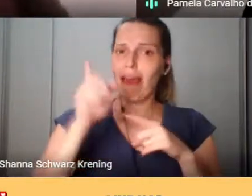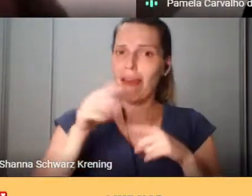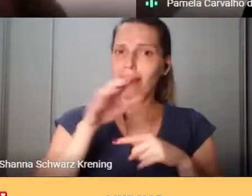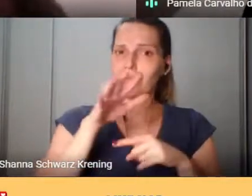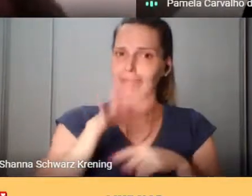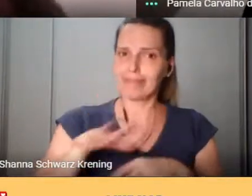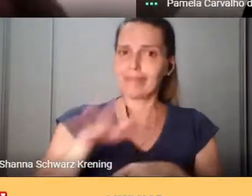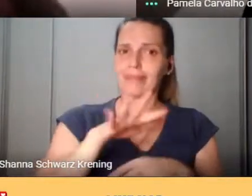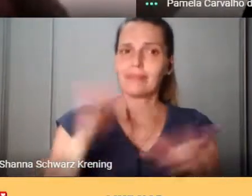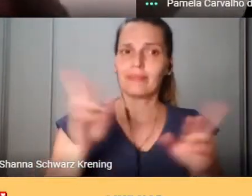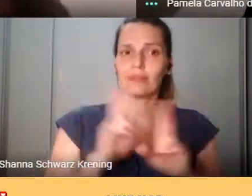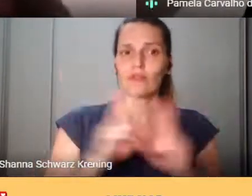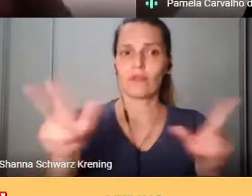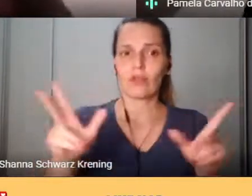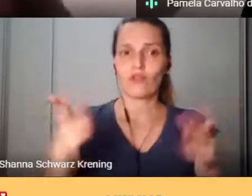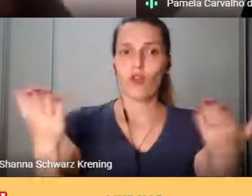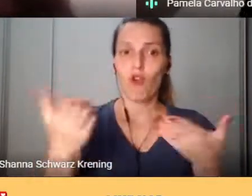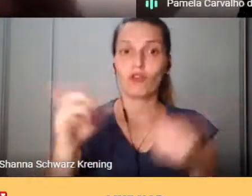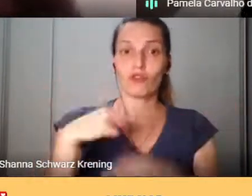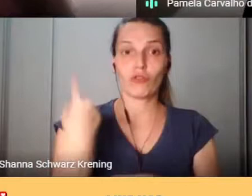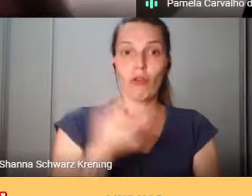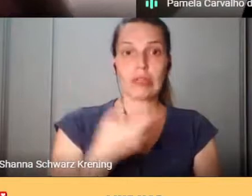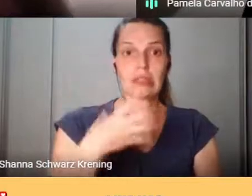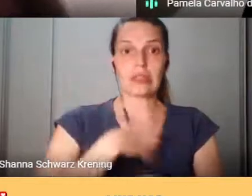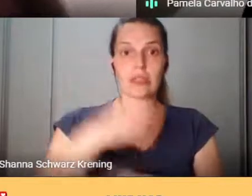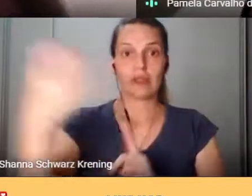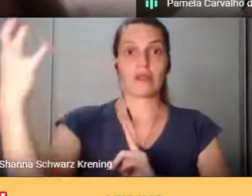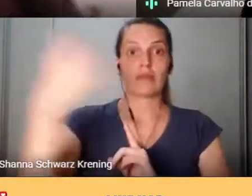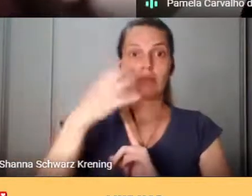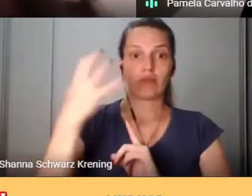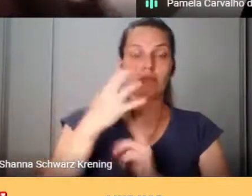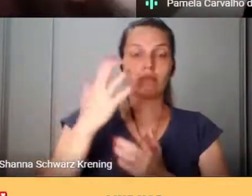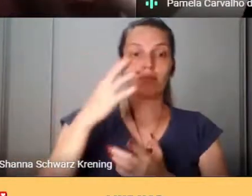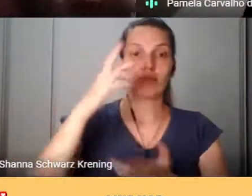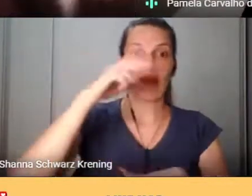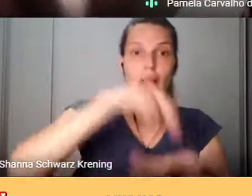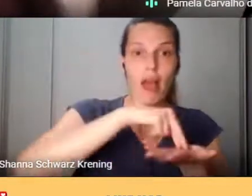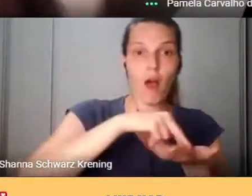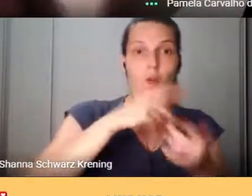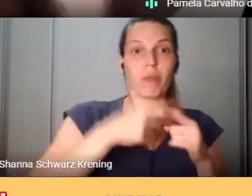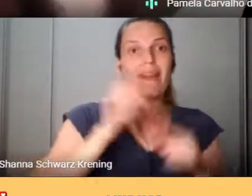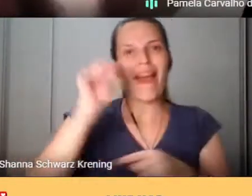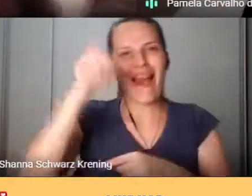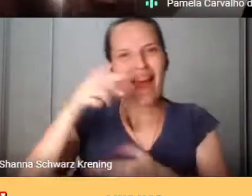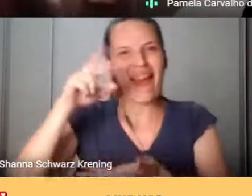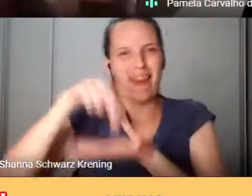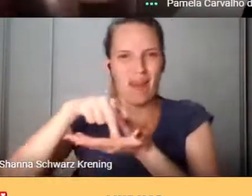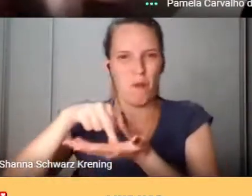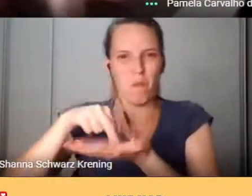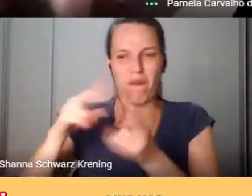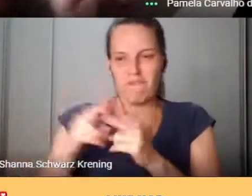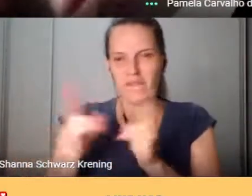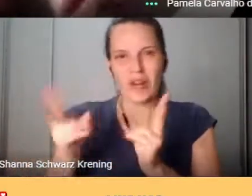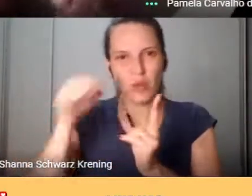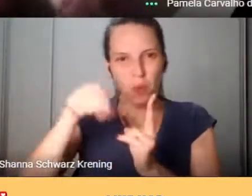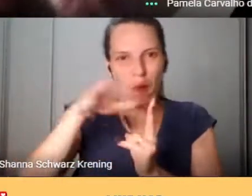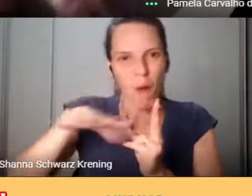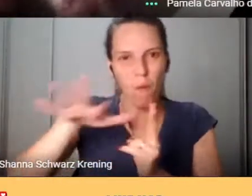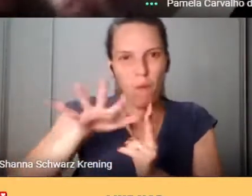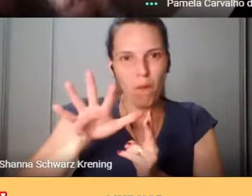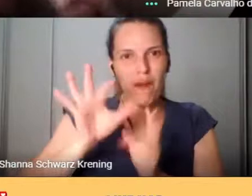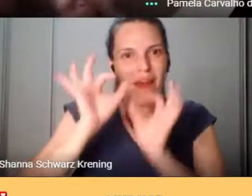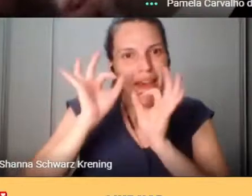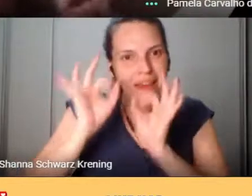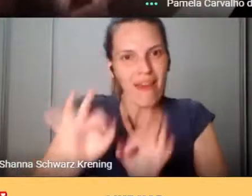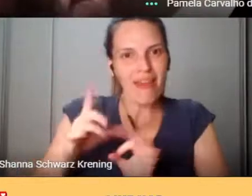os impactos no real, porque esses impactos eles são reais, porque na verdade esse ambiente ele está ali, né?